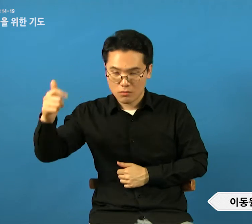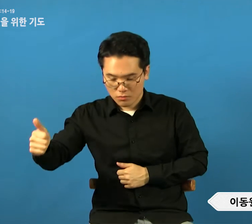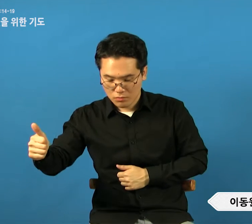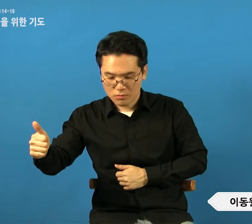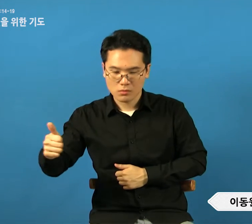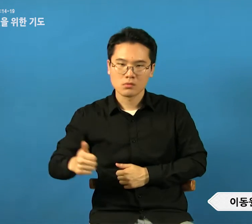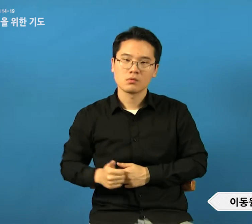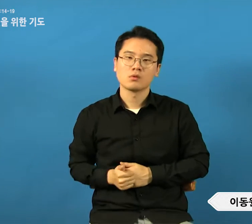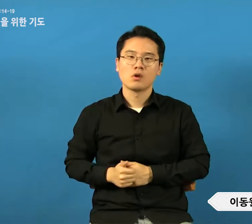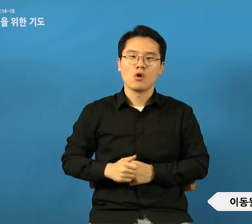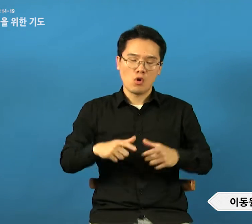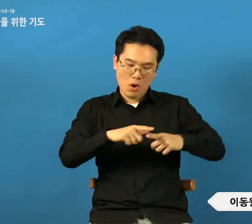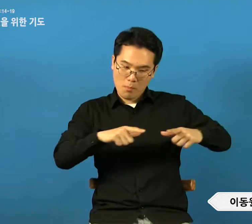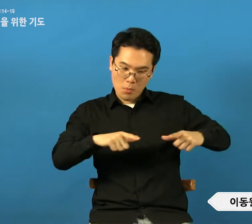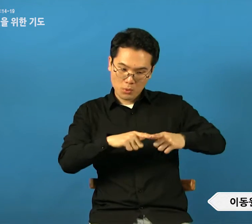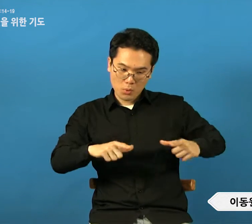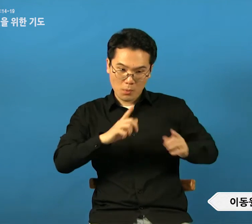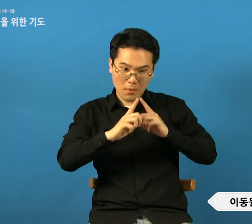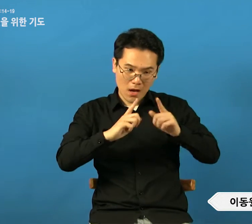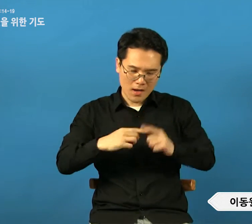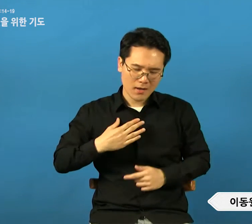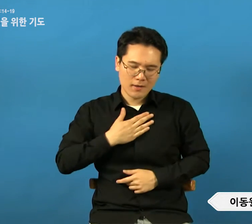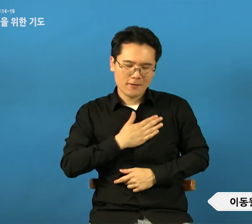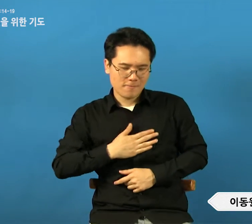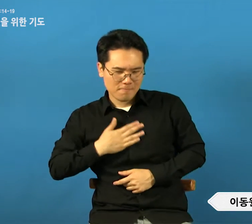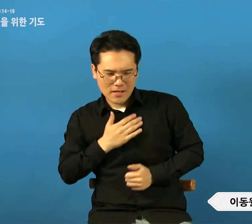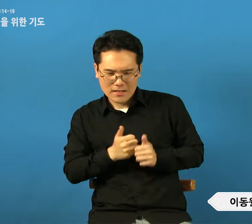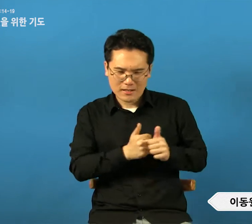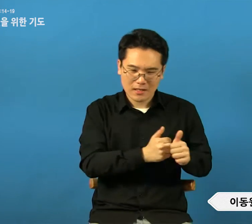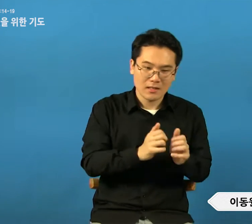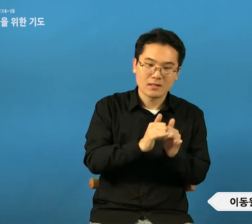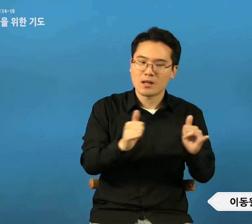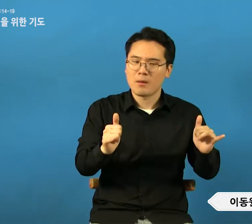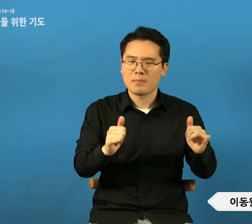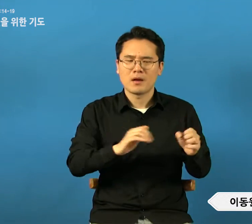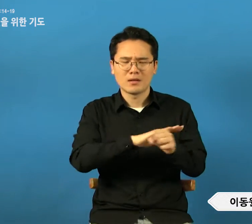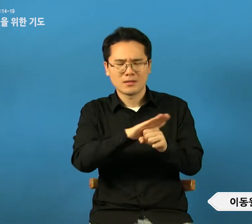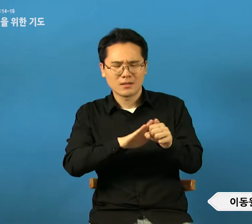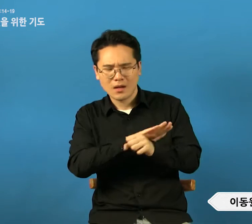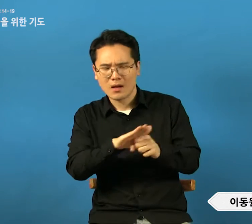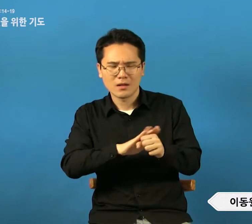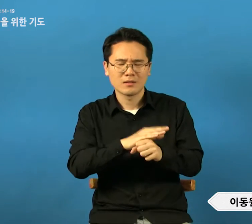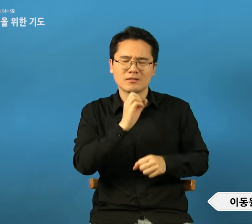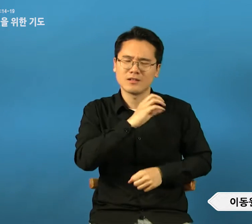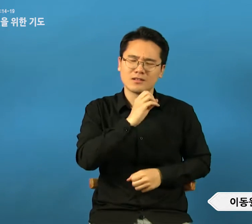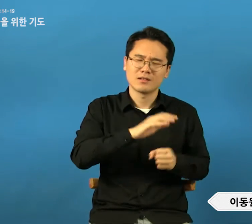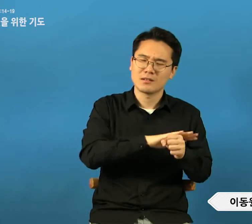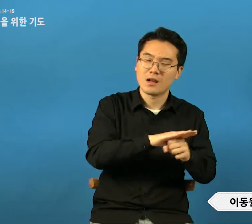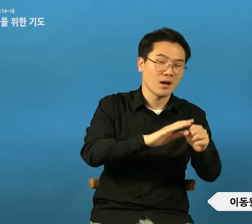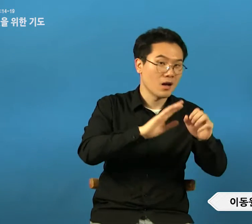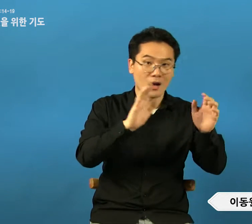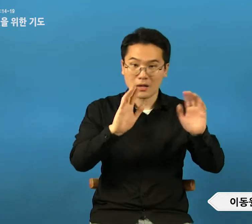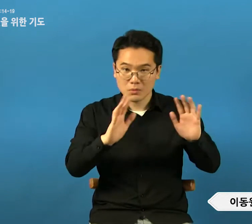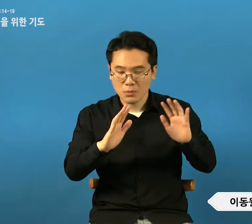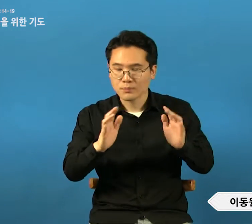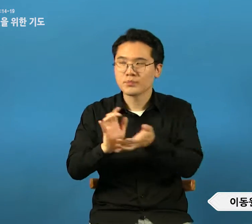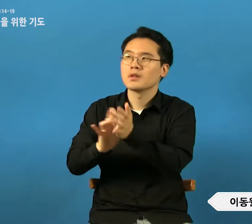말하는 센티멘탈한 사랑, 그런 사랑이 아니라, 막연한 사랑이 아니라 예수님을 통해 보여진